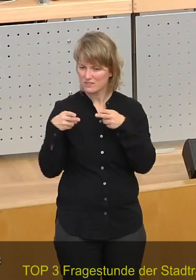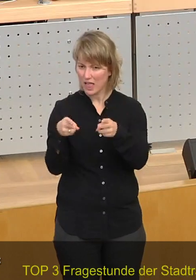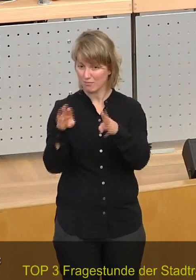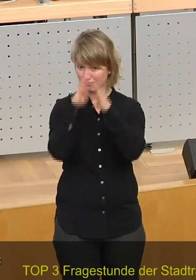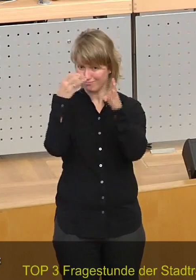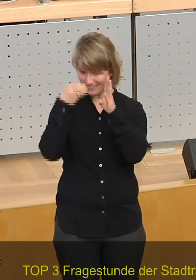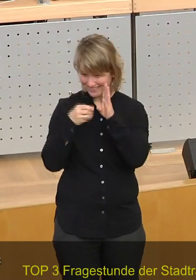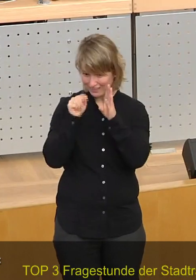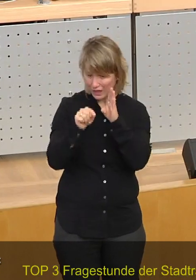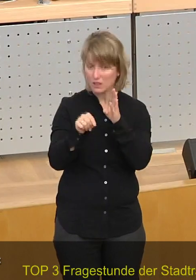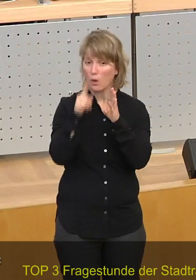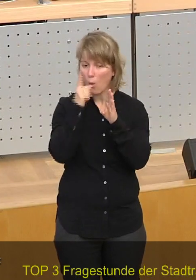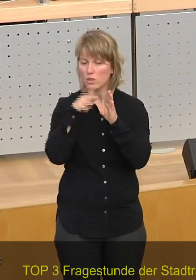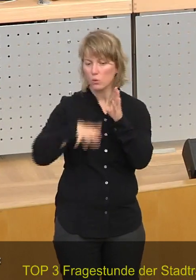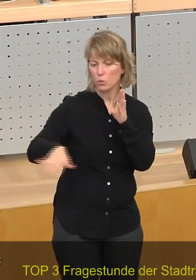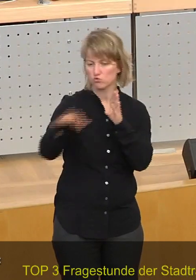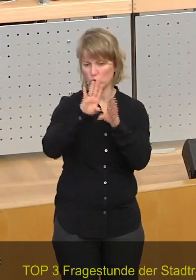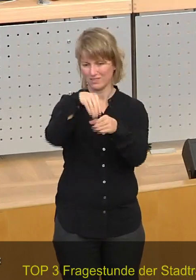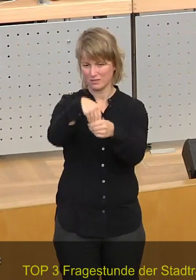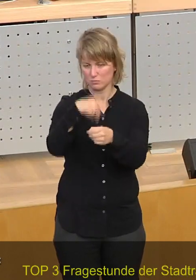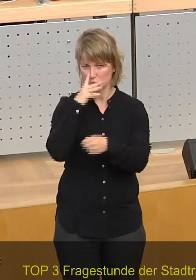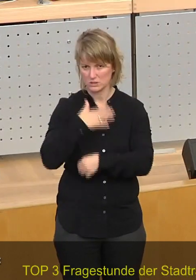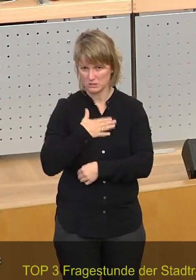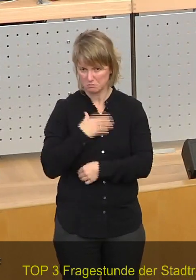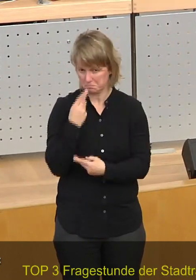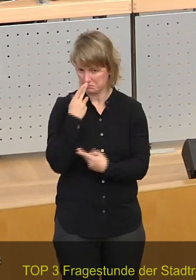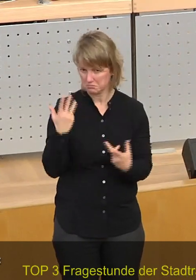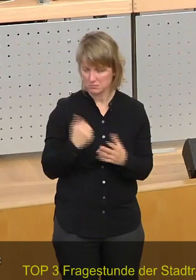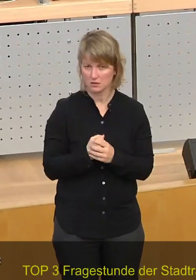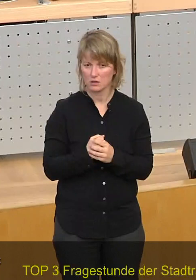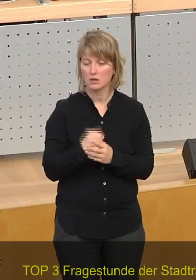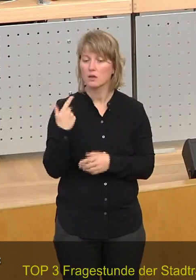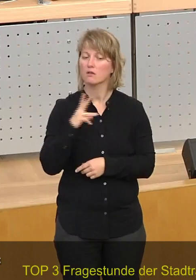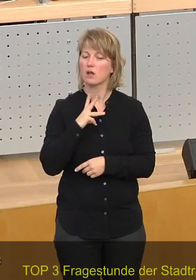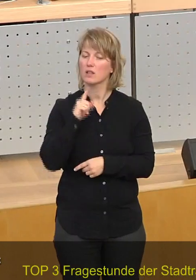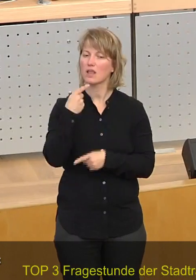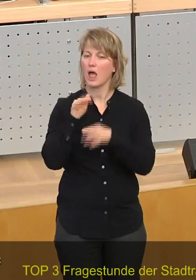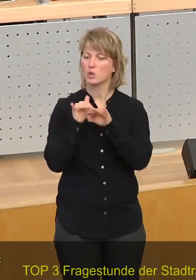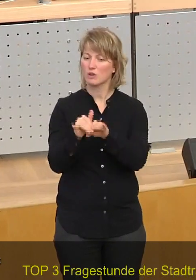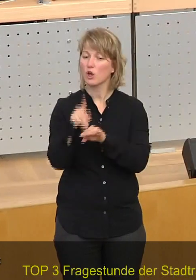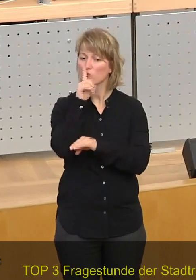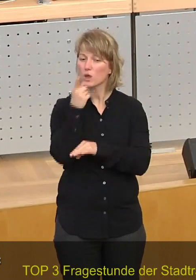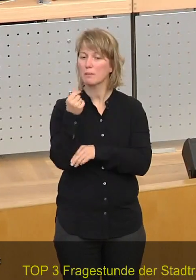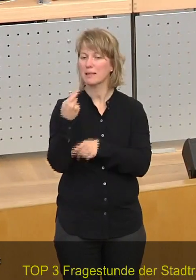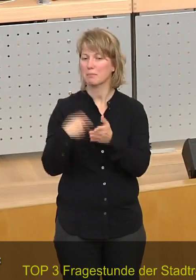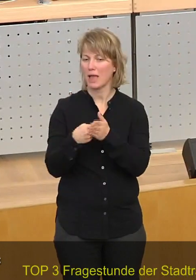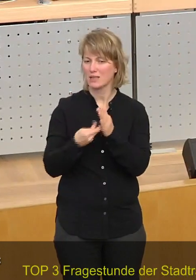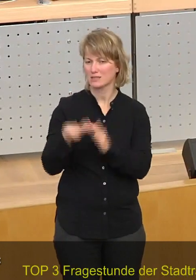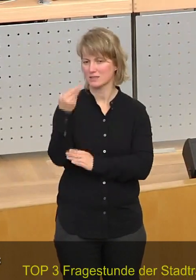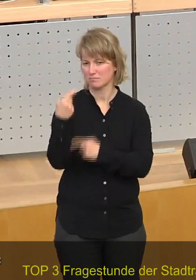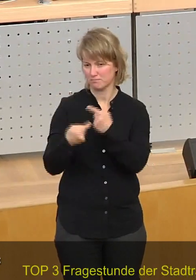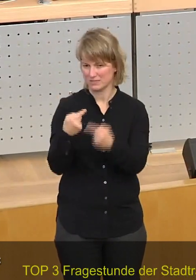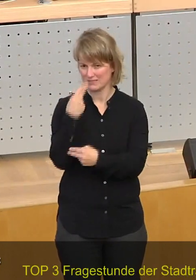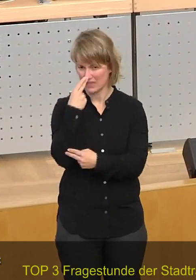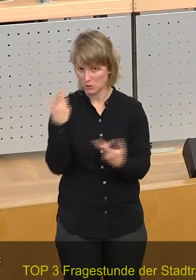bzw. auf den Grundstücken sichergestellt werden soll? Und welche Auswirkungen erwartet die Stadtverwaltung auf die Mietpreisentwicklung in Dresden?